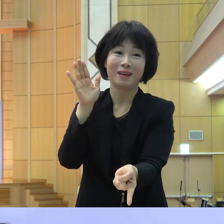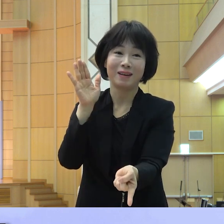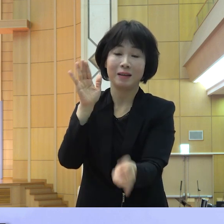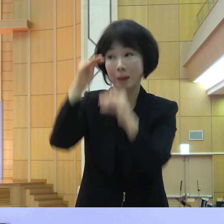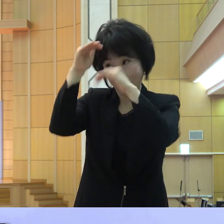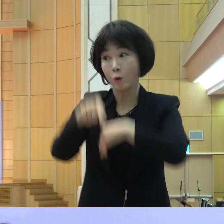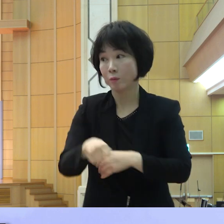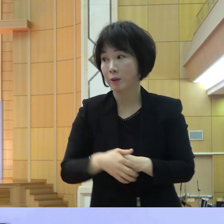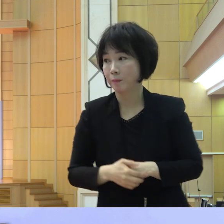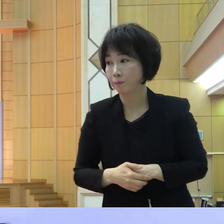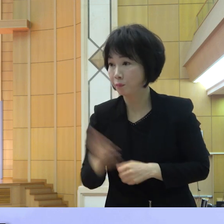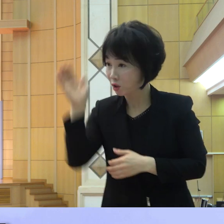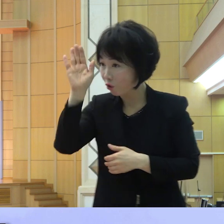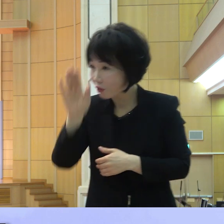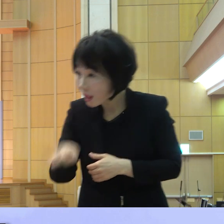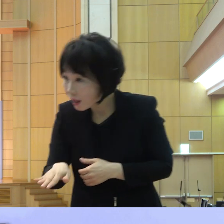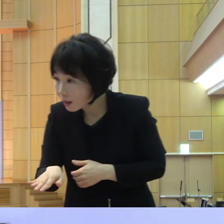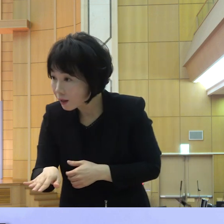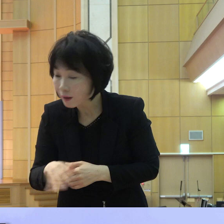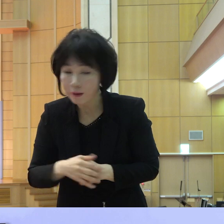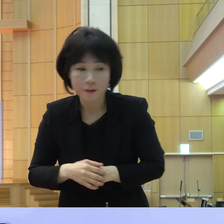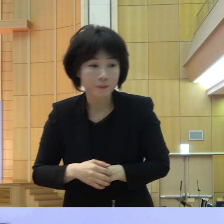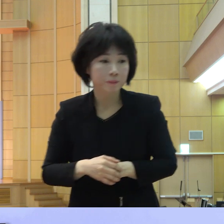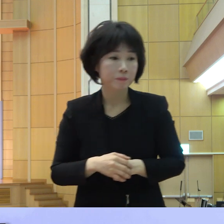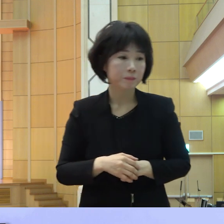있습니다. 그런데